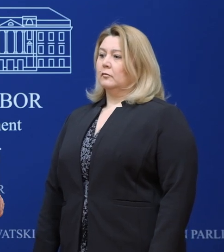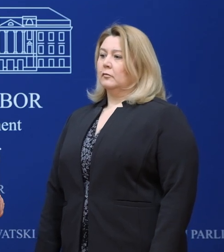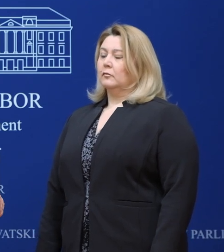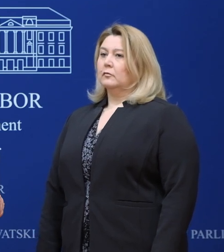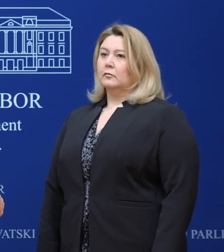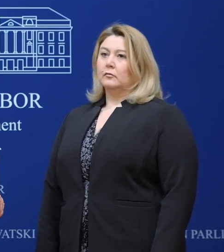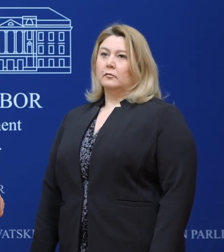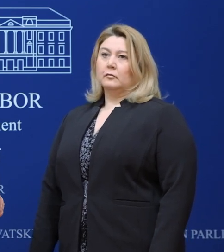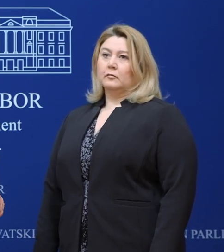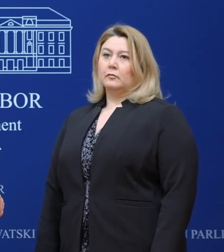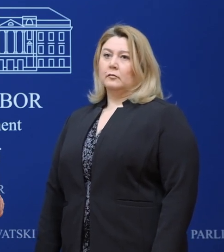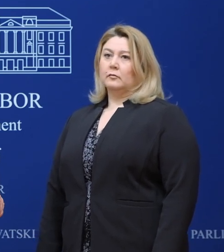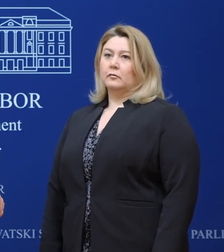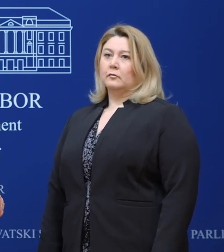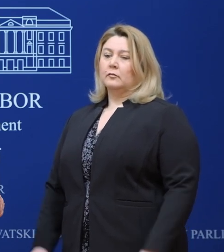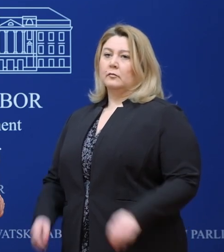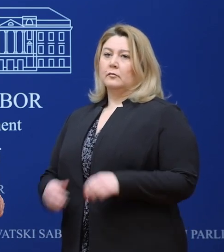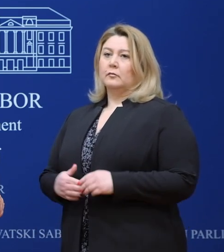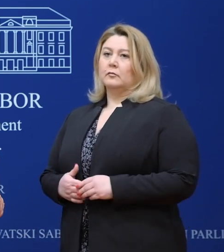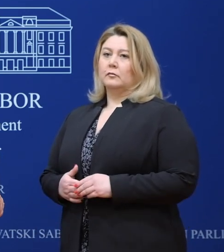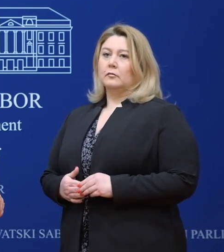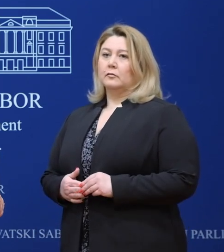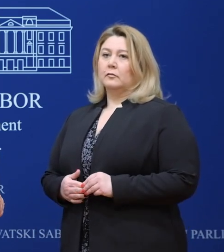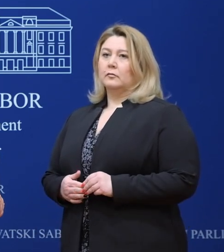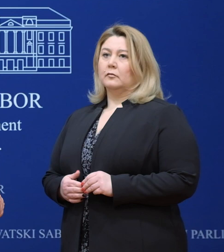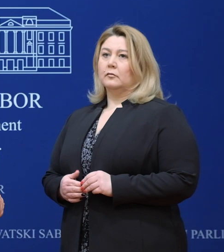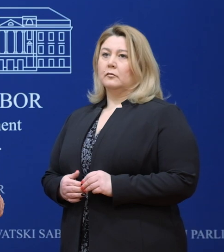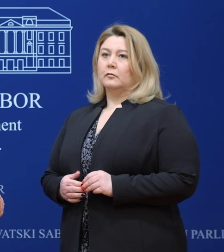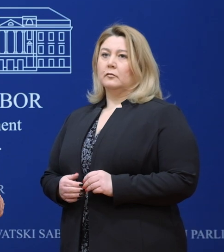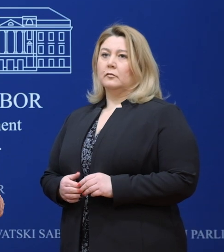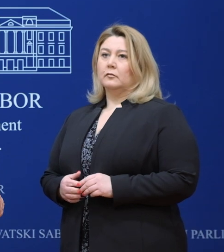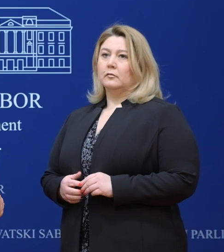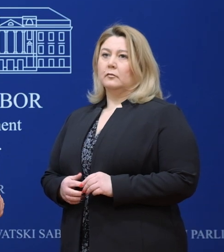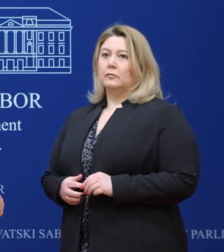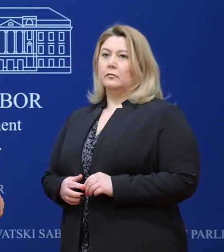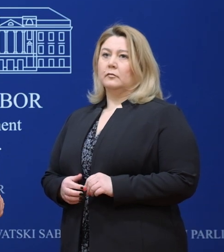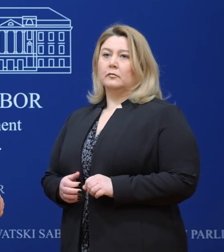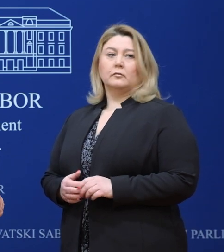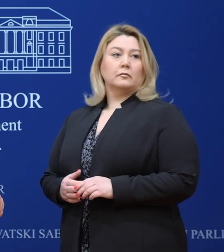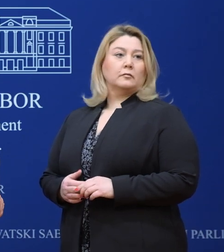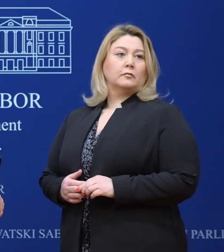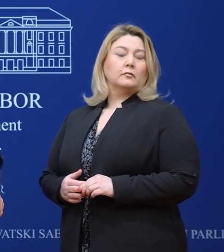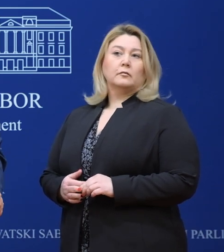imamo, iznosili smo brojne primjedbe i razloge zbog čega je to tako. Zato i jesmo oporba.